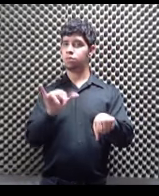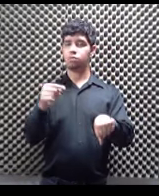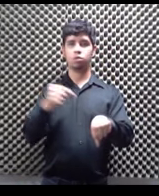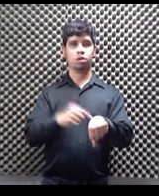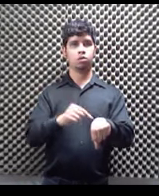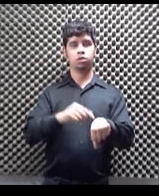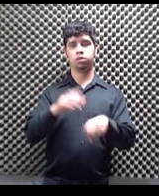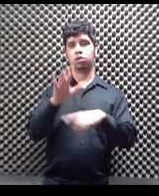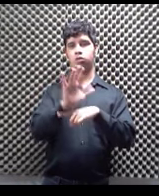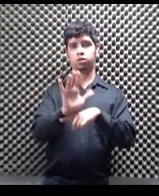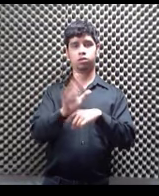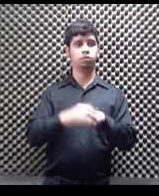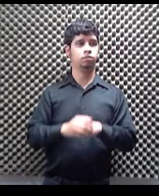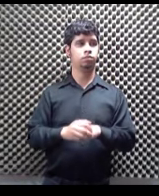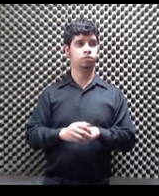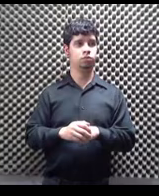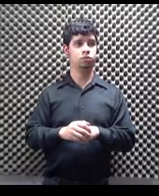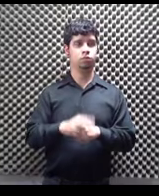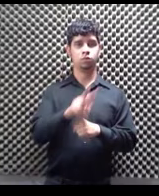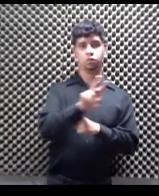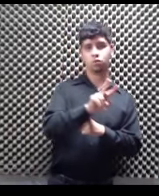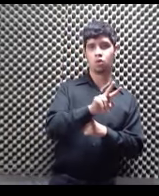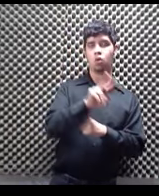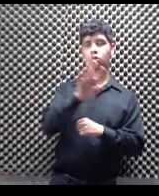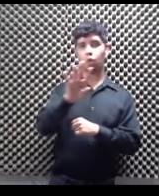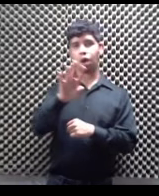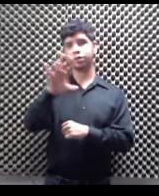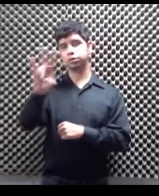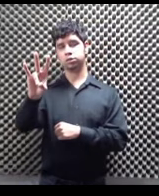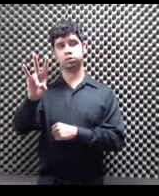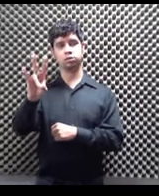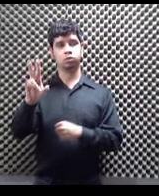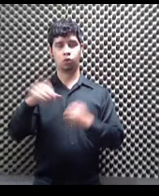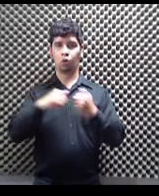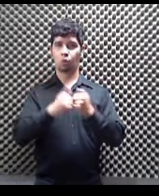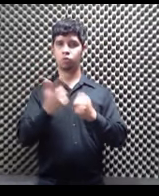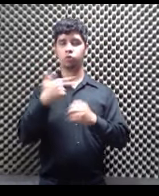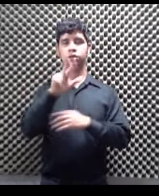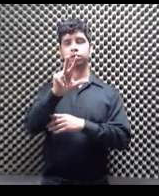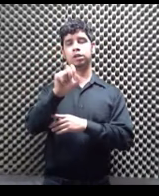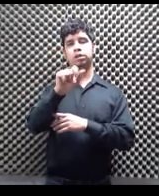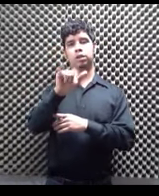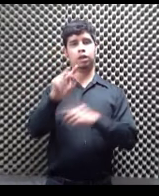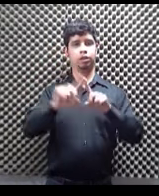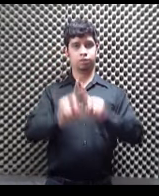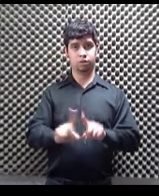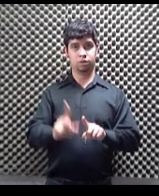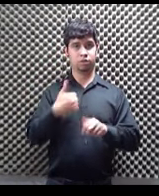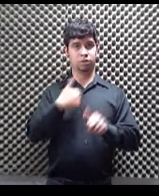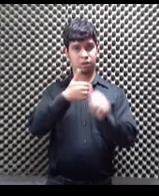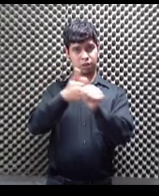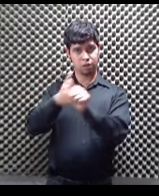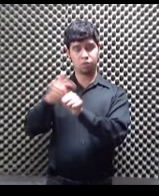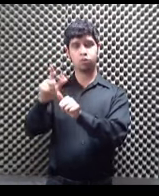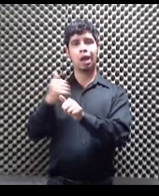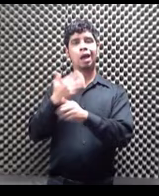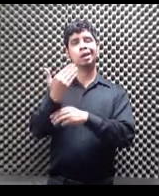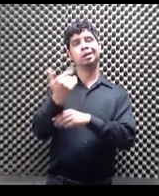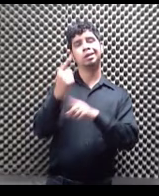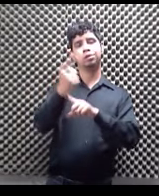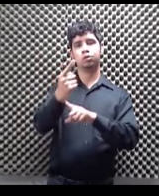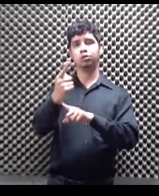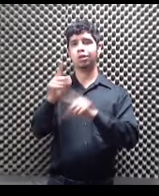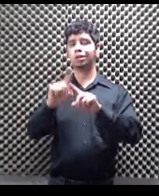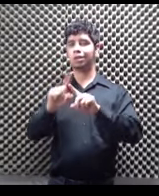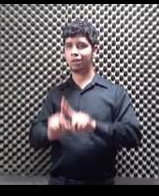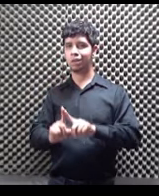de los cines. O sea, no, dos, cuatro y media, cuatro y media, siete. Exacto, y como son tres salas, pues claro, entre cada una hay 15 minutos